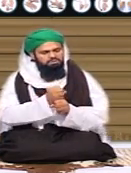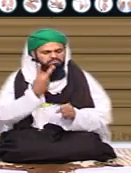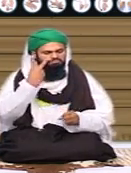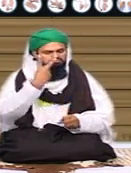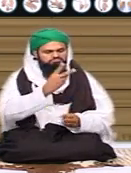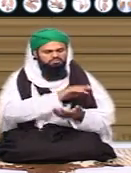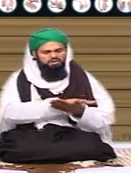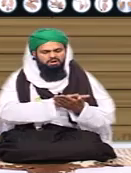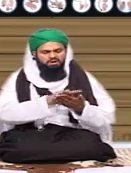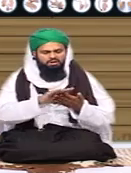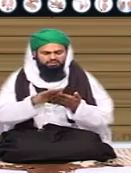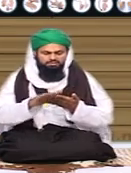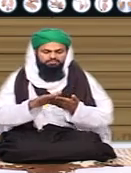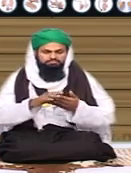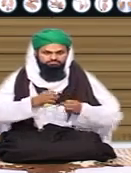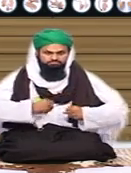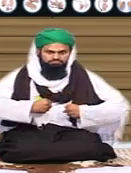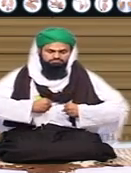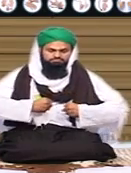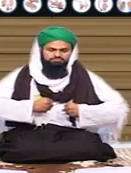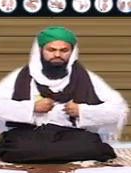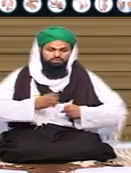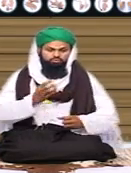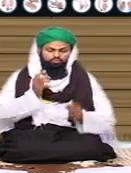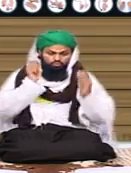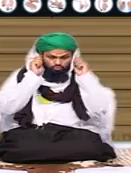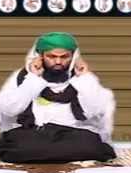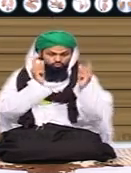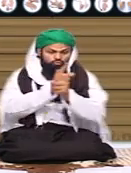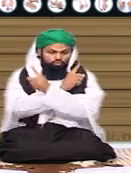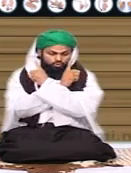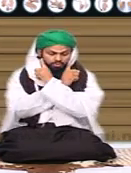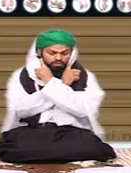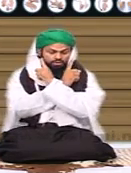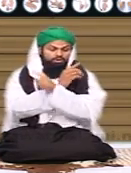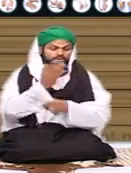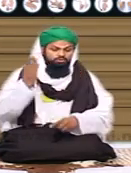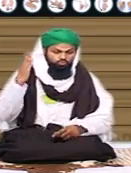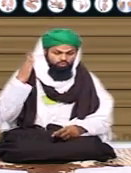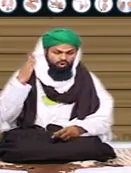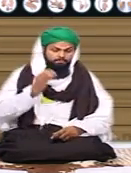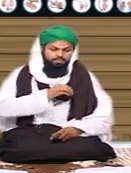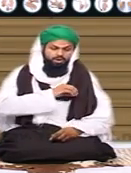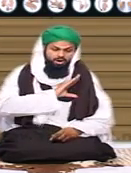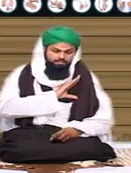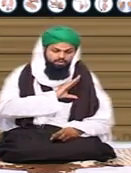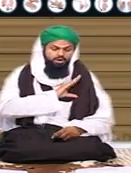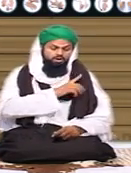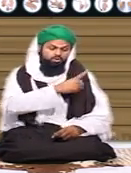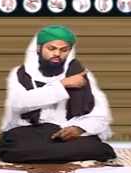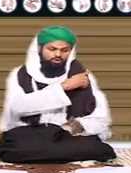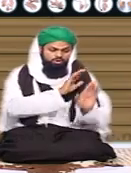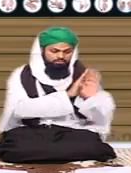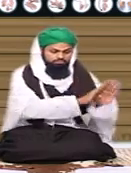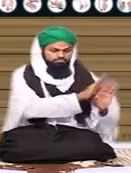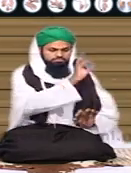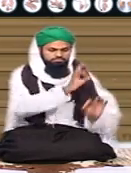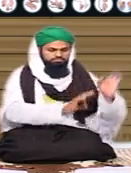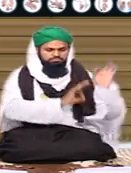کہ آدمی سب کچھ دیکھ چکا ہوتا ہے. تو جوان آدمی توبہ کرے, نیکی کا راستہ لے, گناہوں سے بچ جائے,